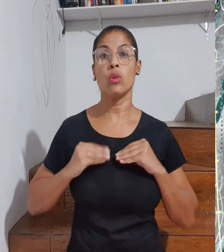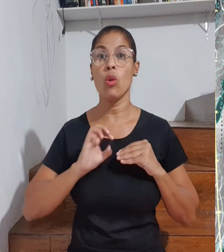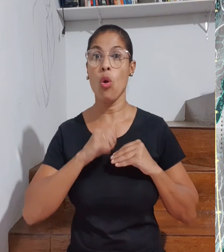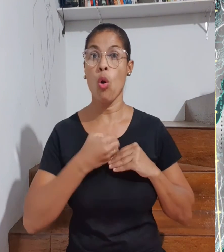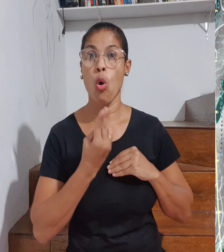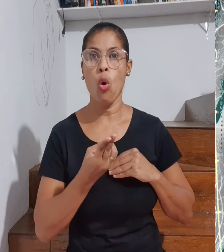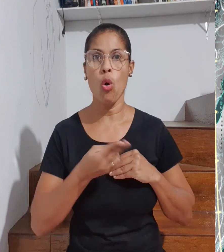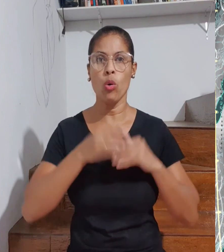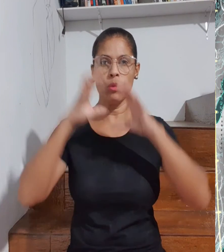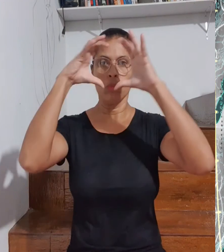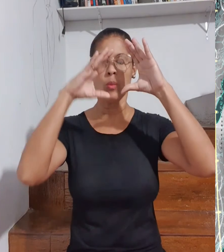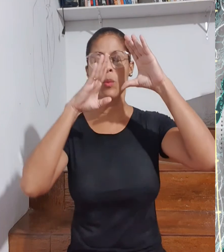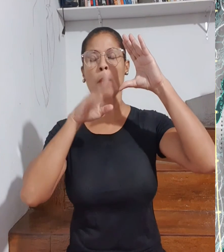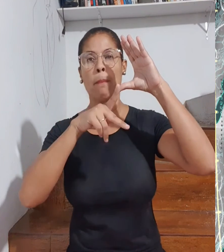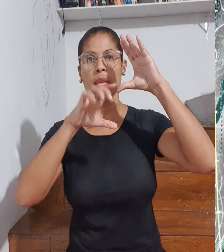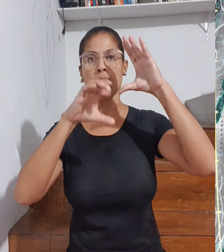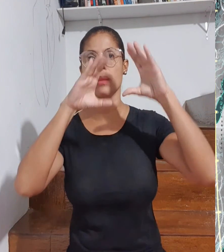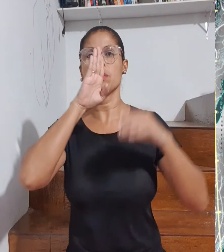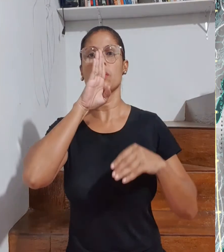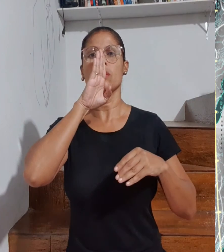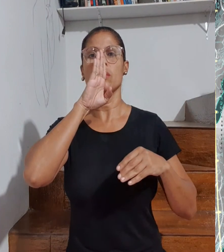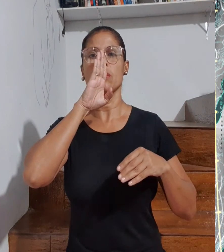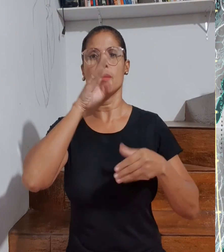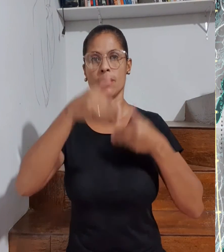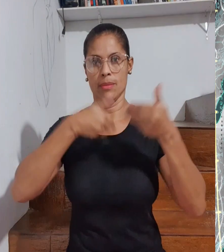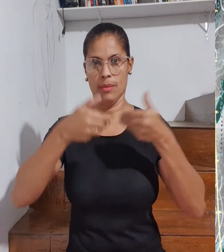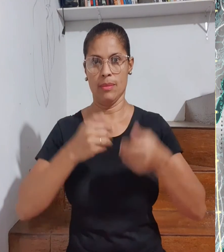para o tratamento da paralisia cerebral espástica.